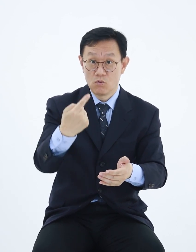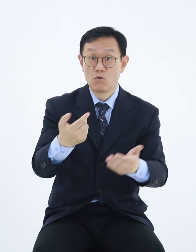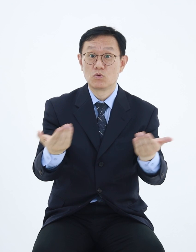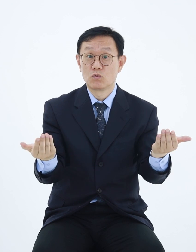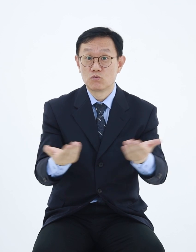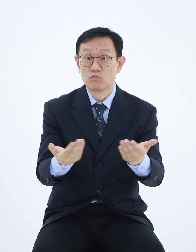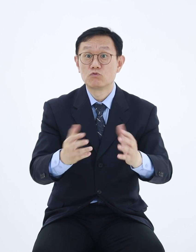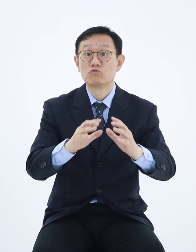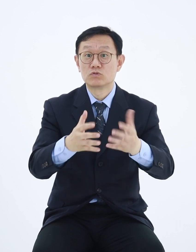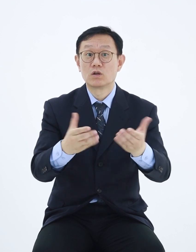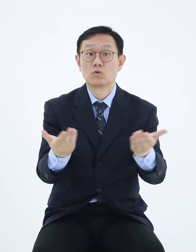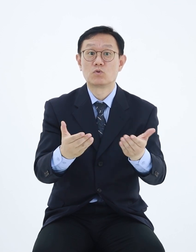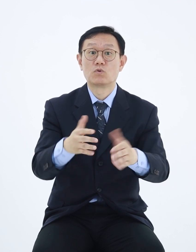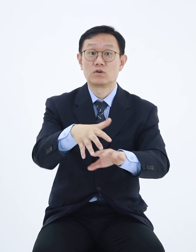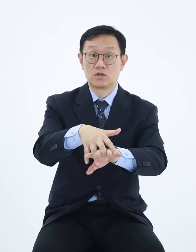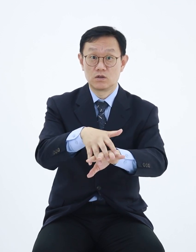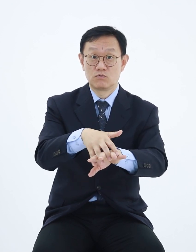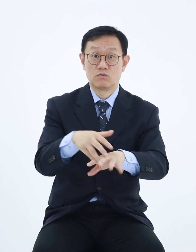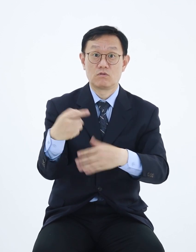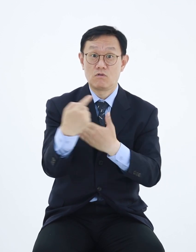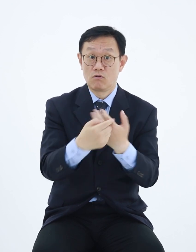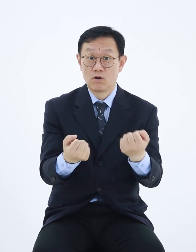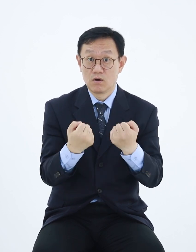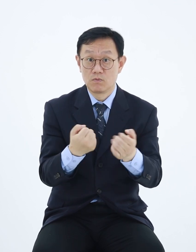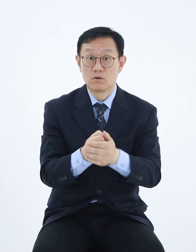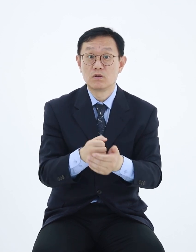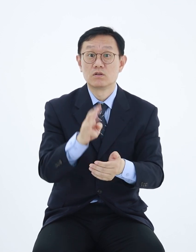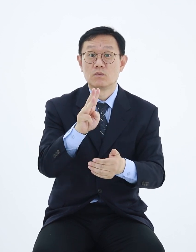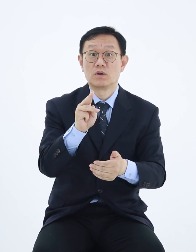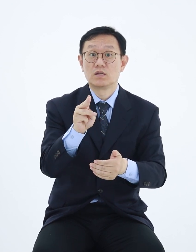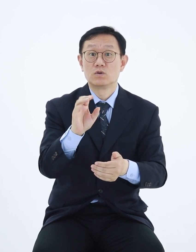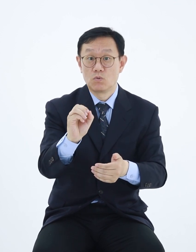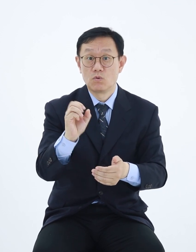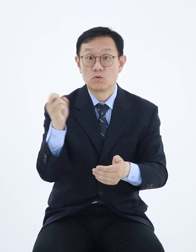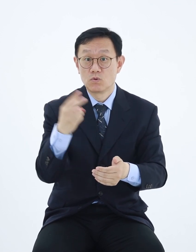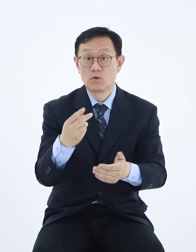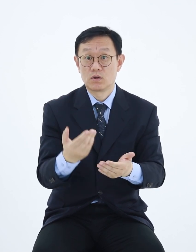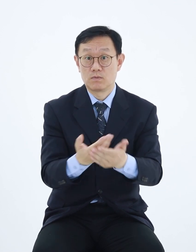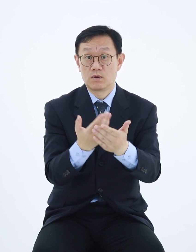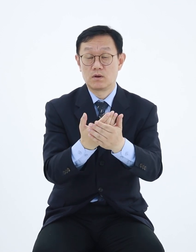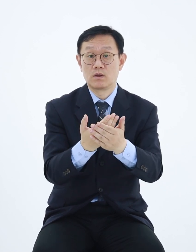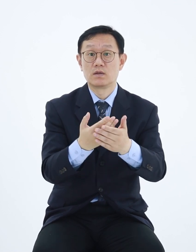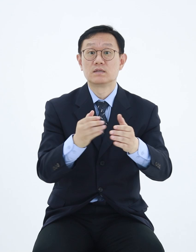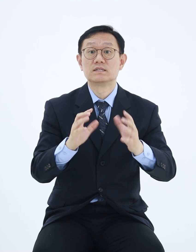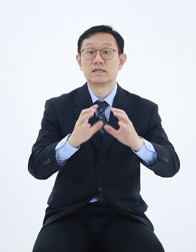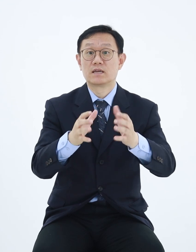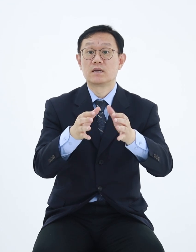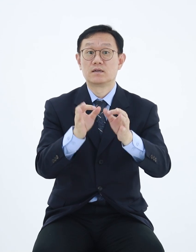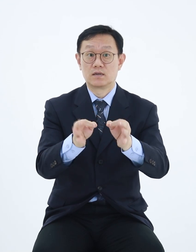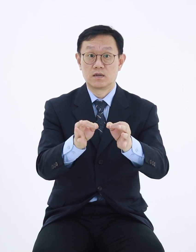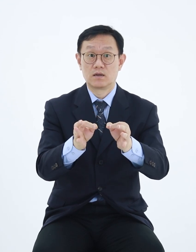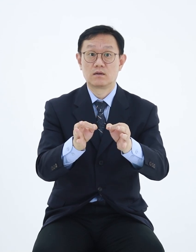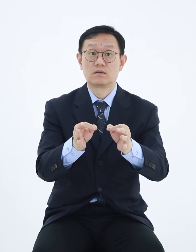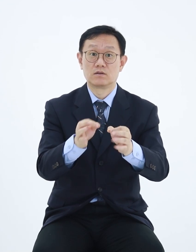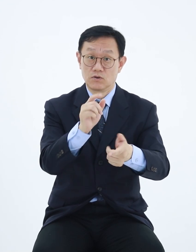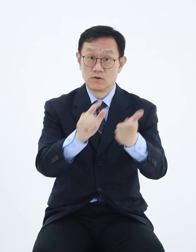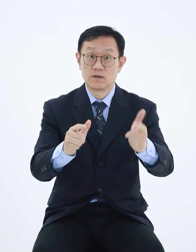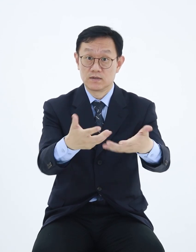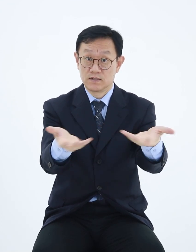국제노동기구, 건강은 세계보건기구, 그리고 개발은 세계은행 및 에스캅 등이 있습니다. 이런